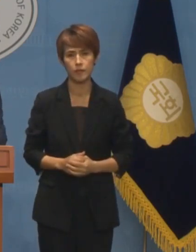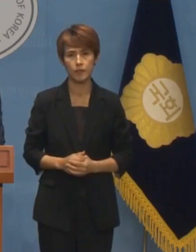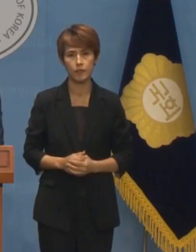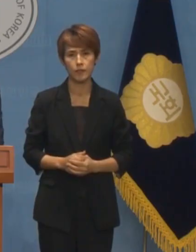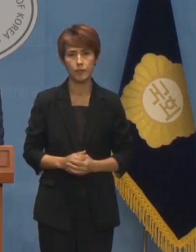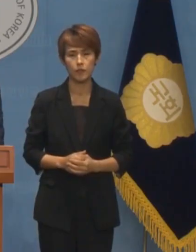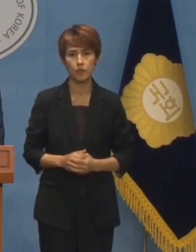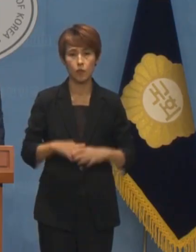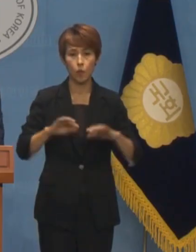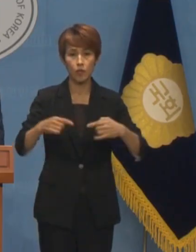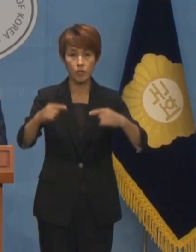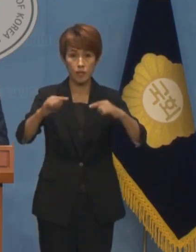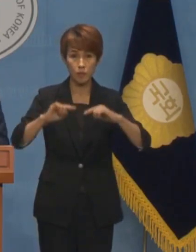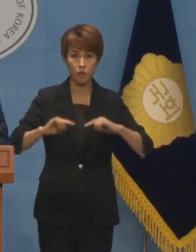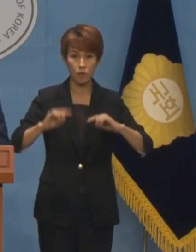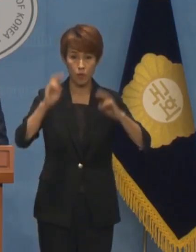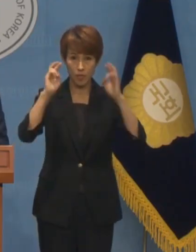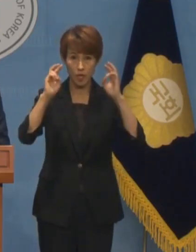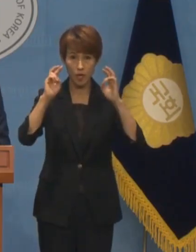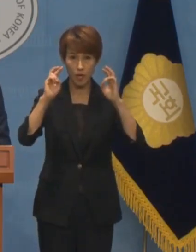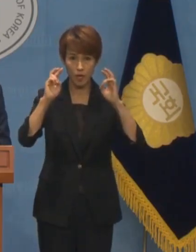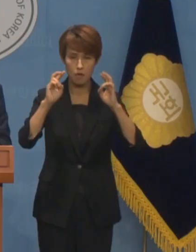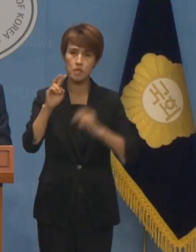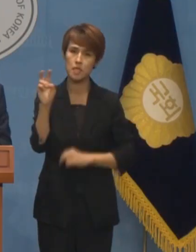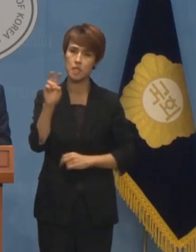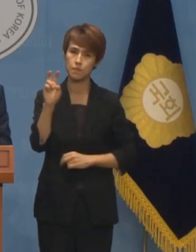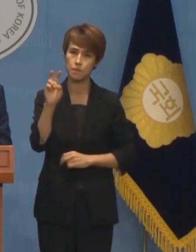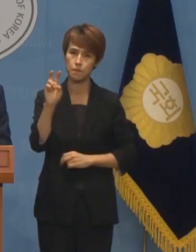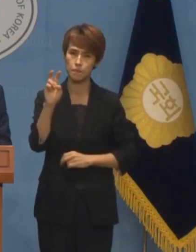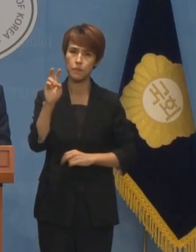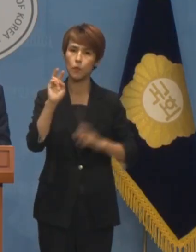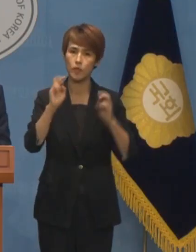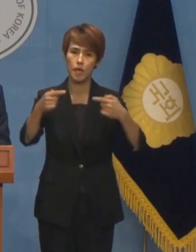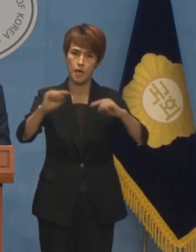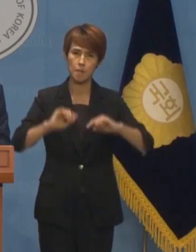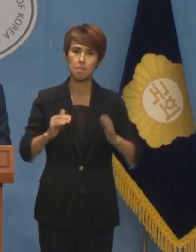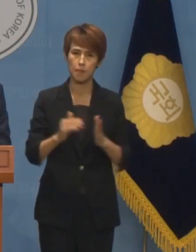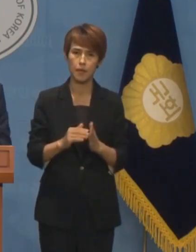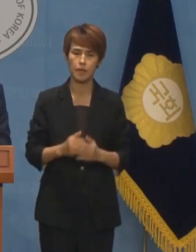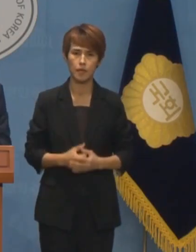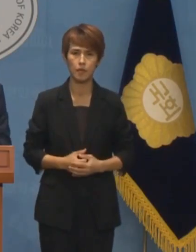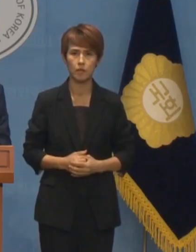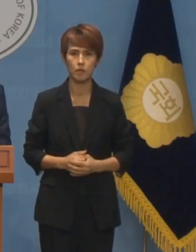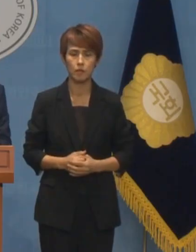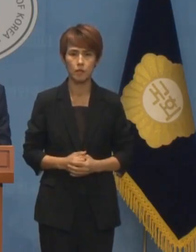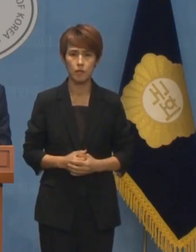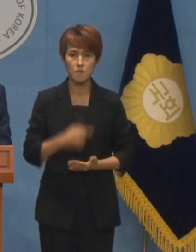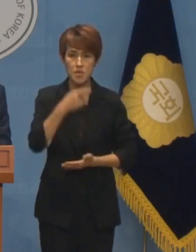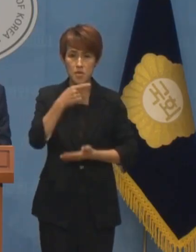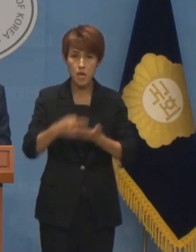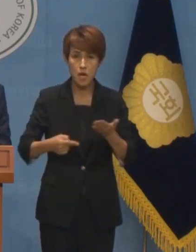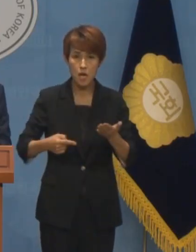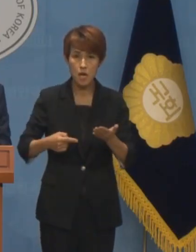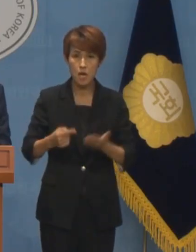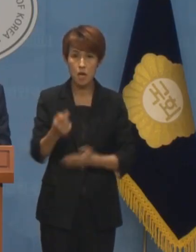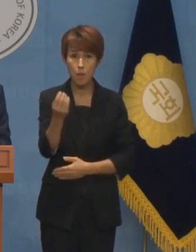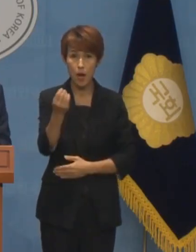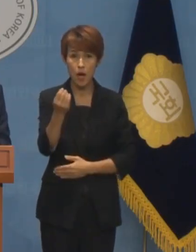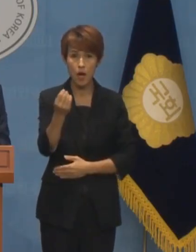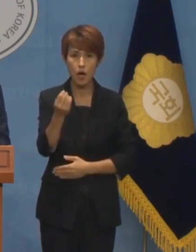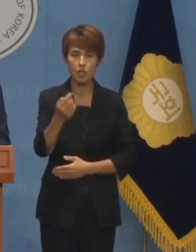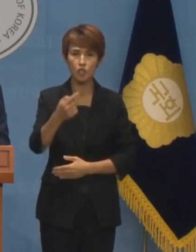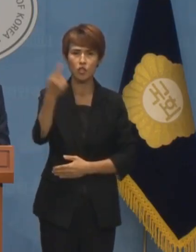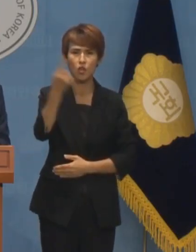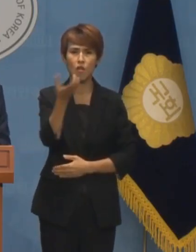오늘 참석한 관련 업체들은 약 20여 개 정도인데 그 피해 규모가 최소